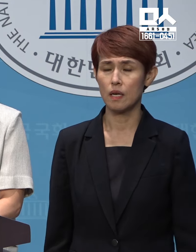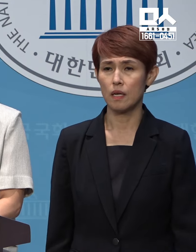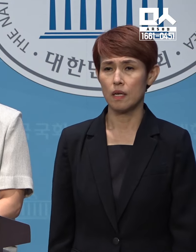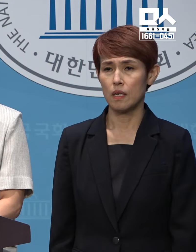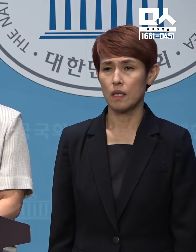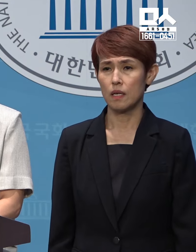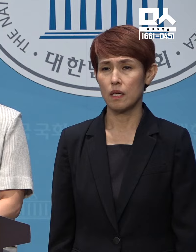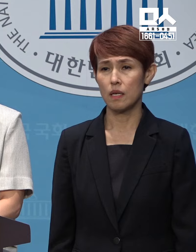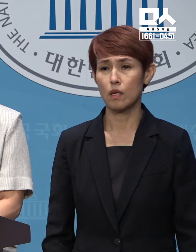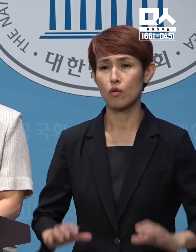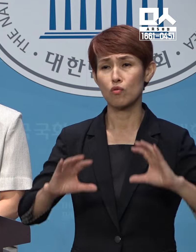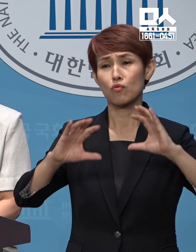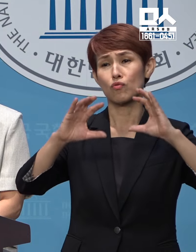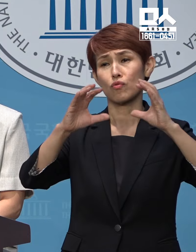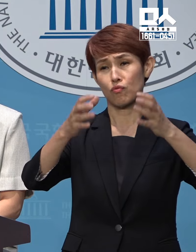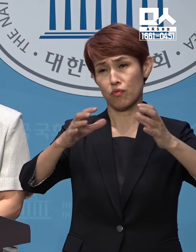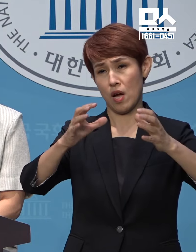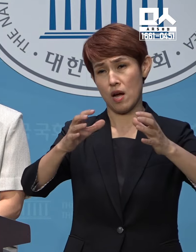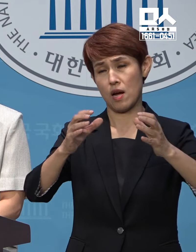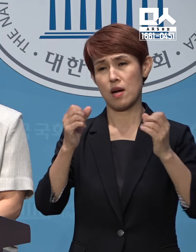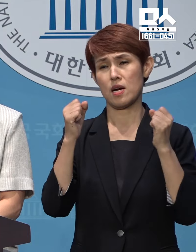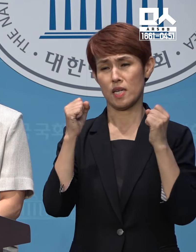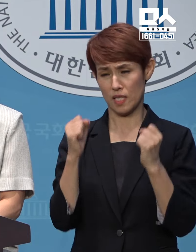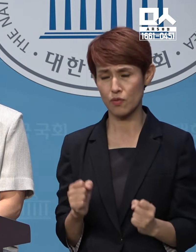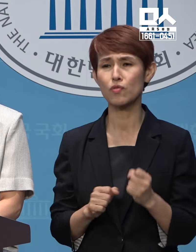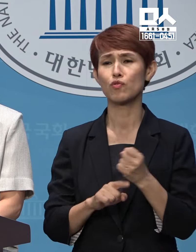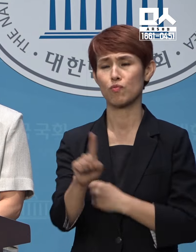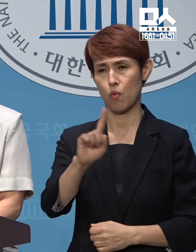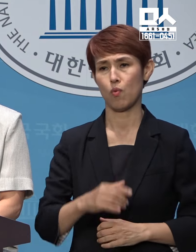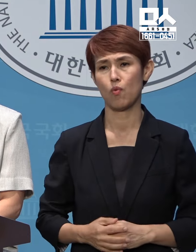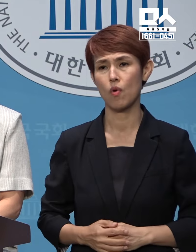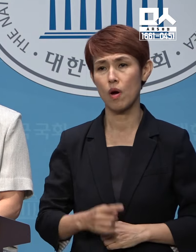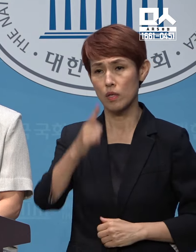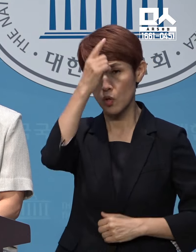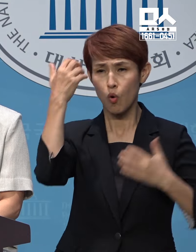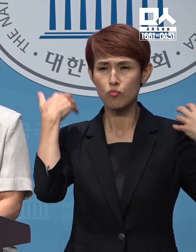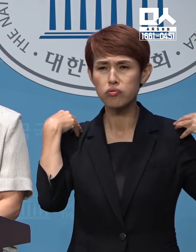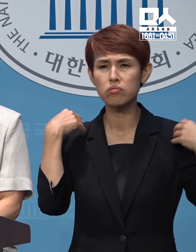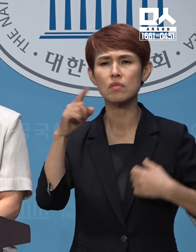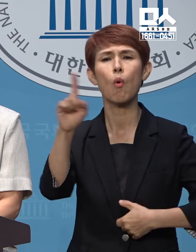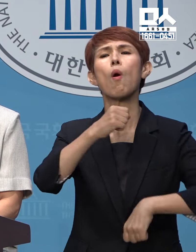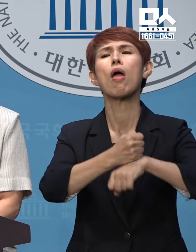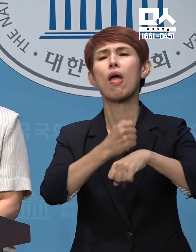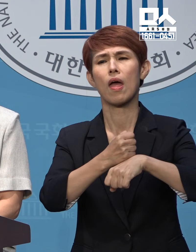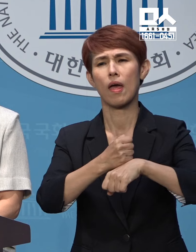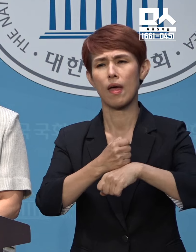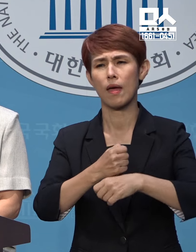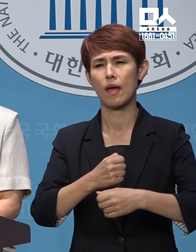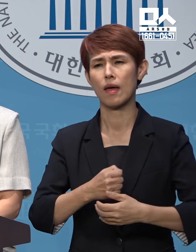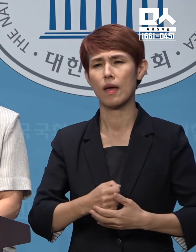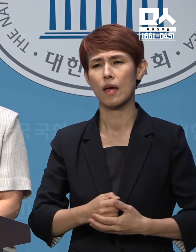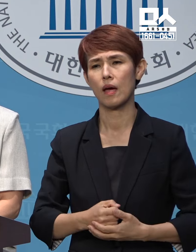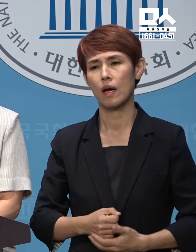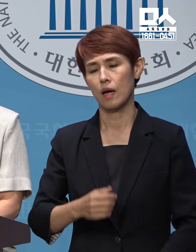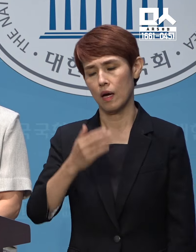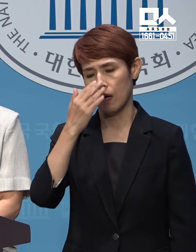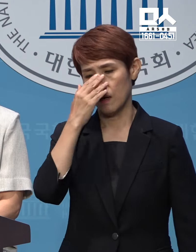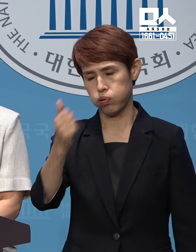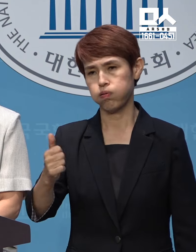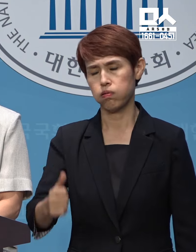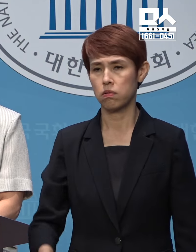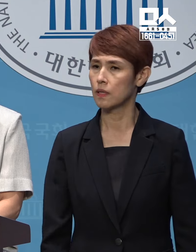국가가 왜 존재하는지, 대한민국 정부는 무엇을 하는지 묻는 일도 이제는